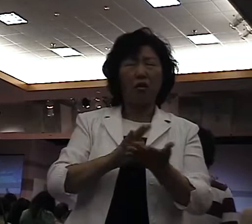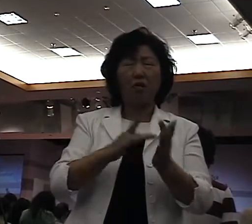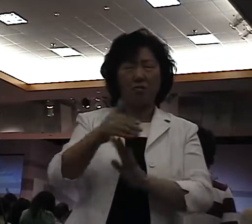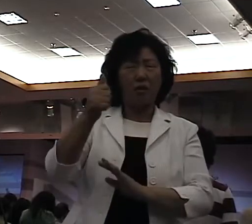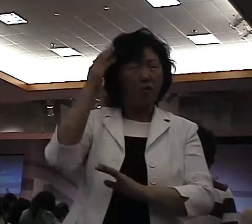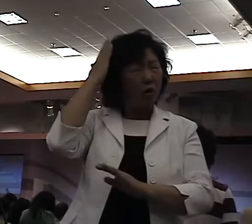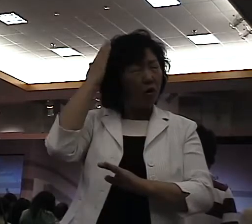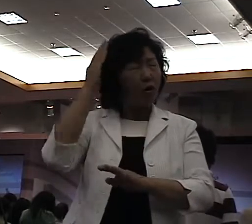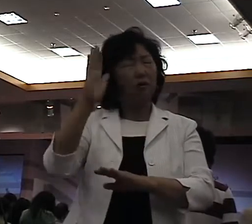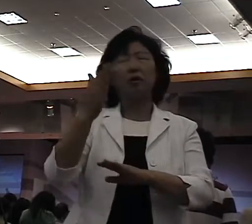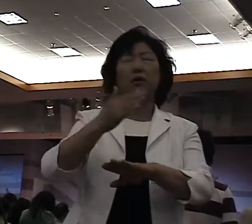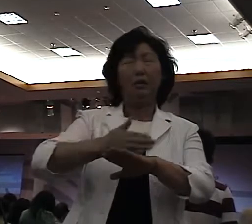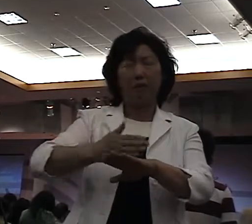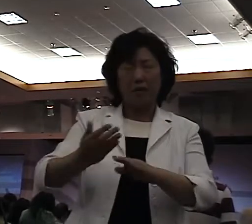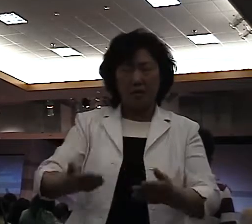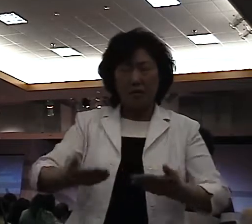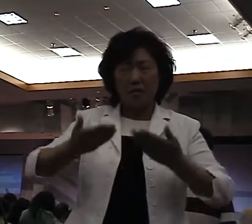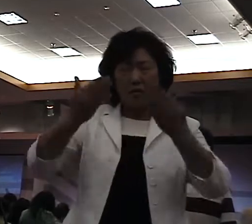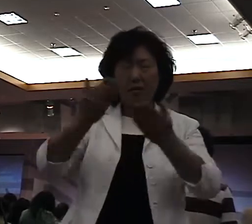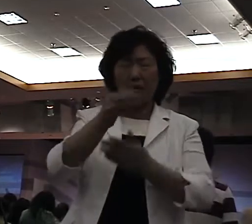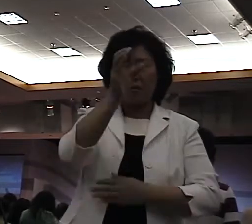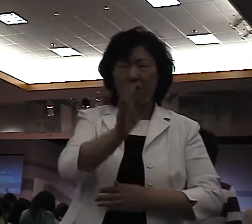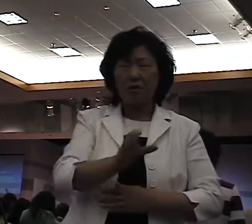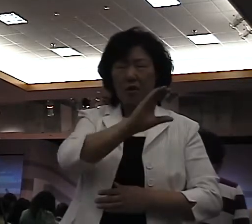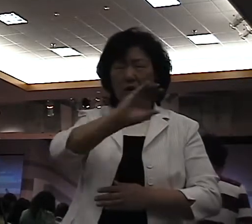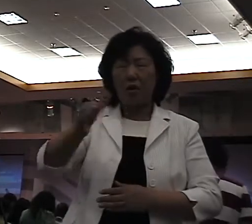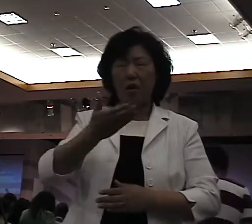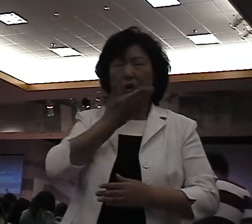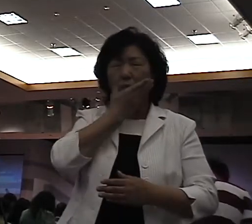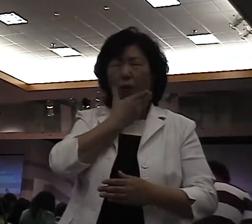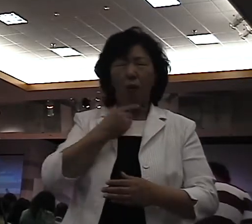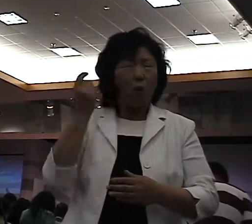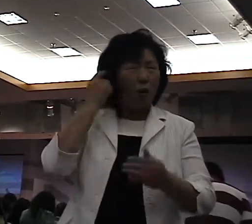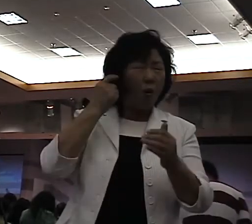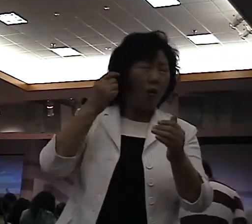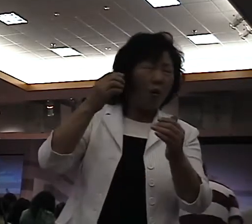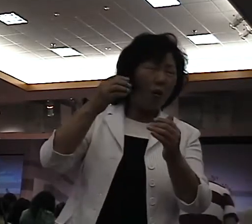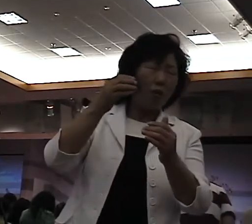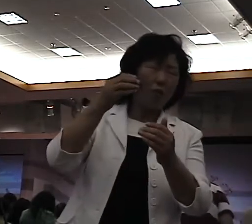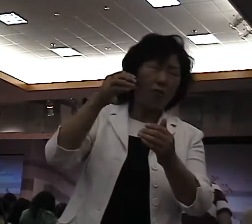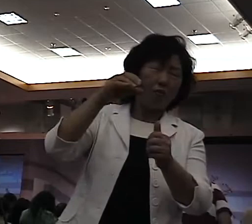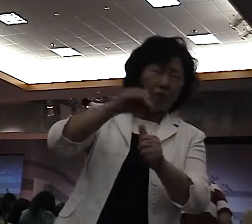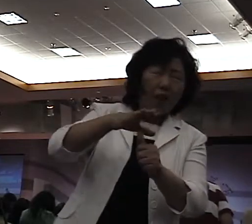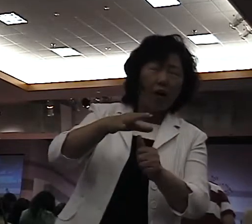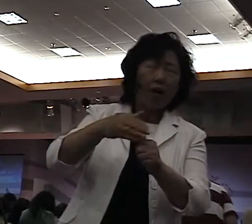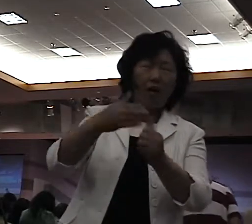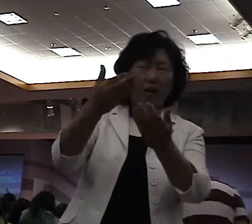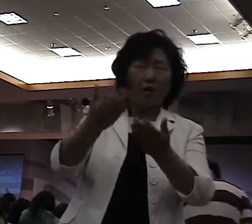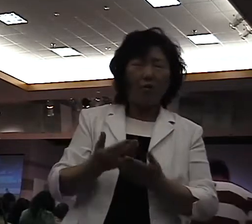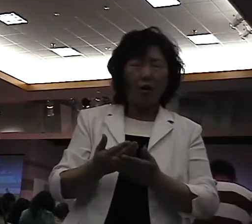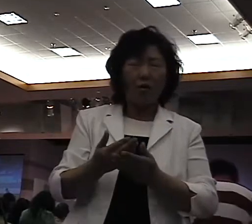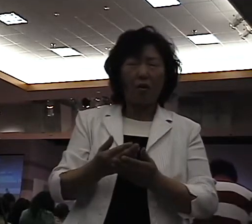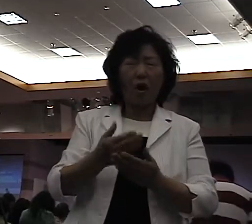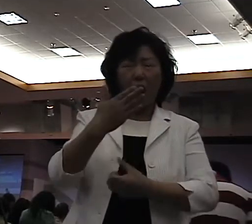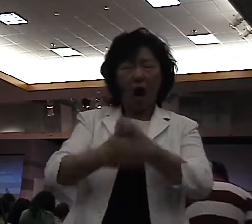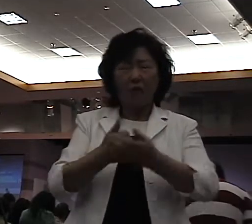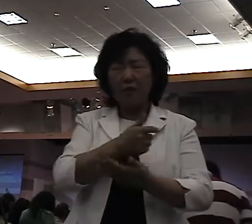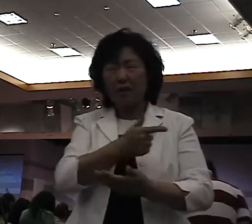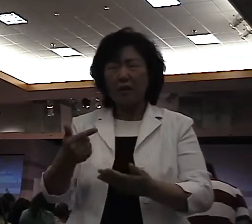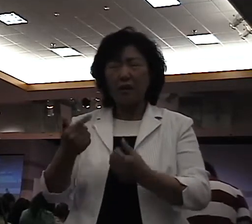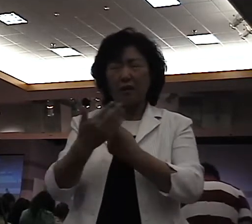감사를 드립니다. 오늘 십자가 복음 은혜로 세례받고 있게 하는 교우들에게 하나님의 크신 은혜와 사랑을 깨닫게